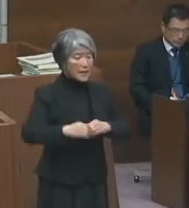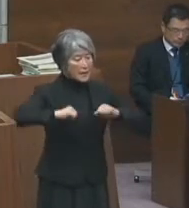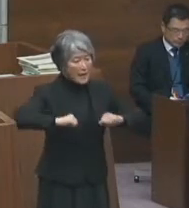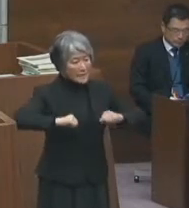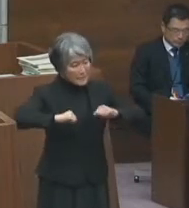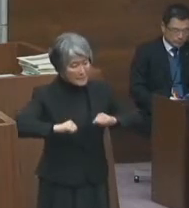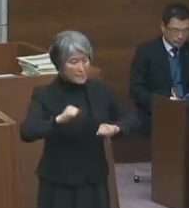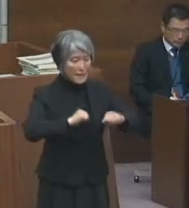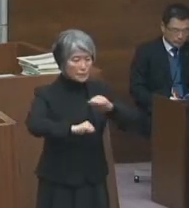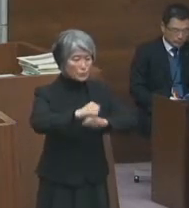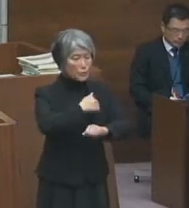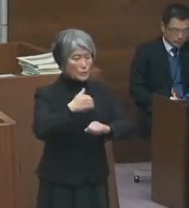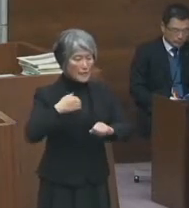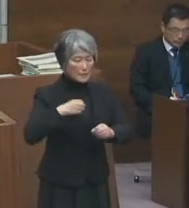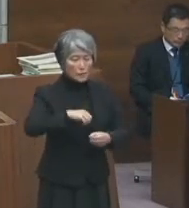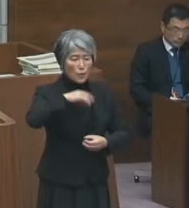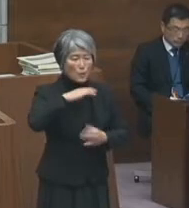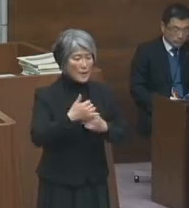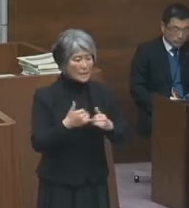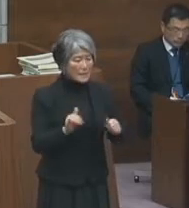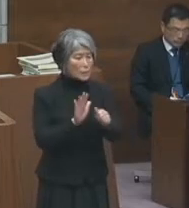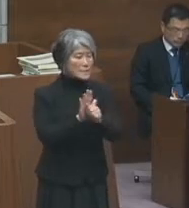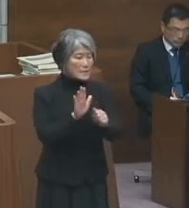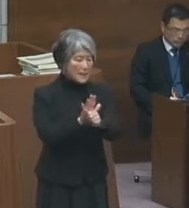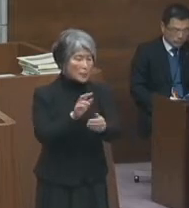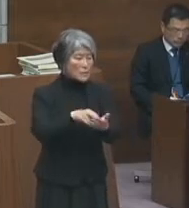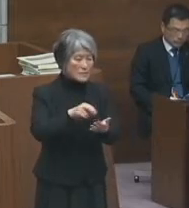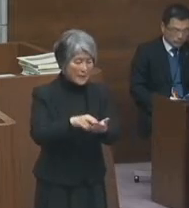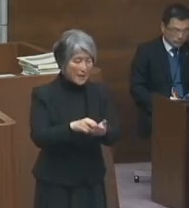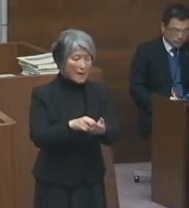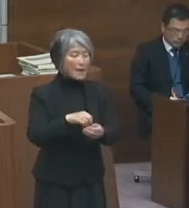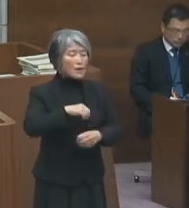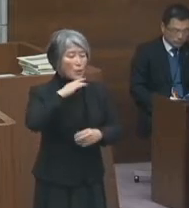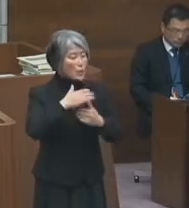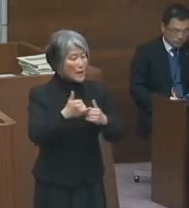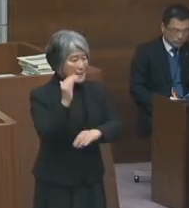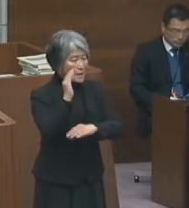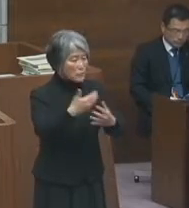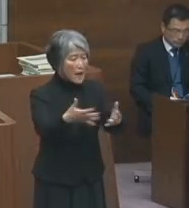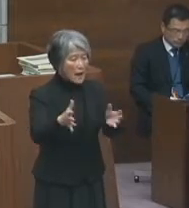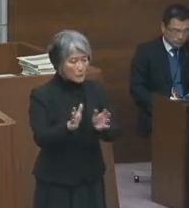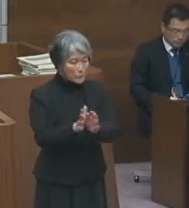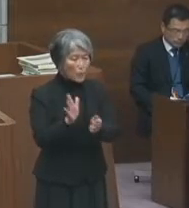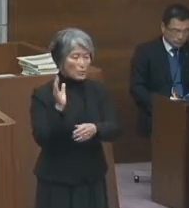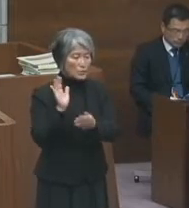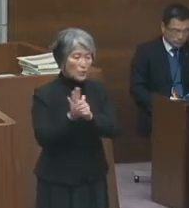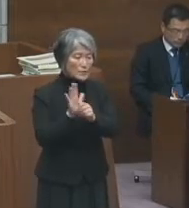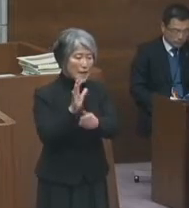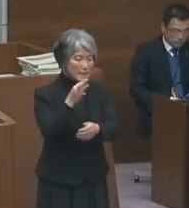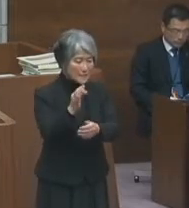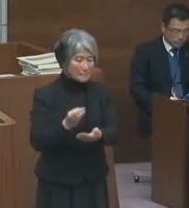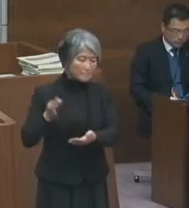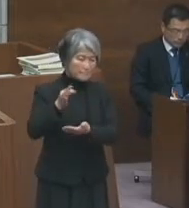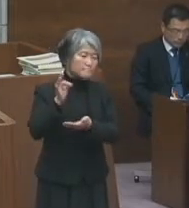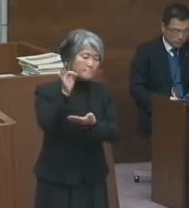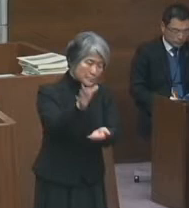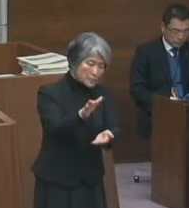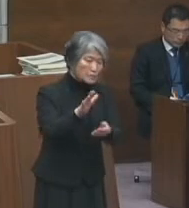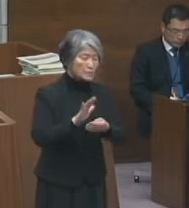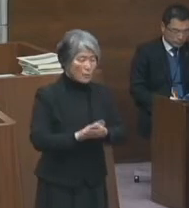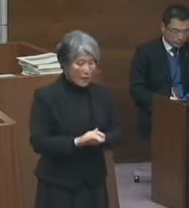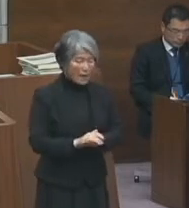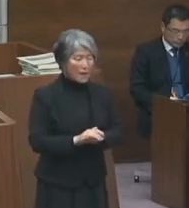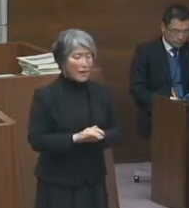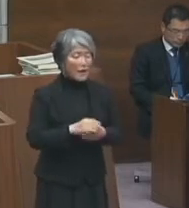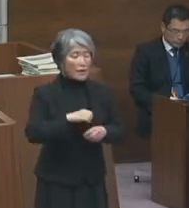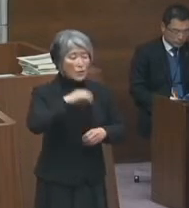支援といたしまして、高年クラブへの助成金増額や会員増強に向けた取り組みの強化、高齢者の